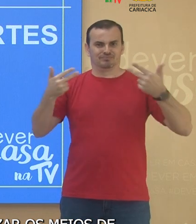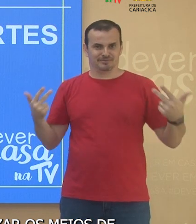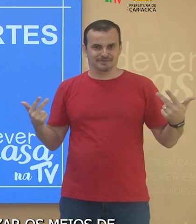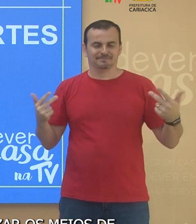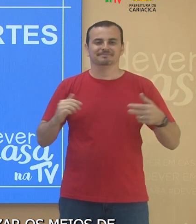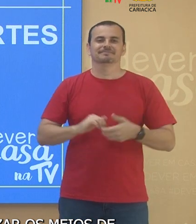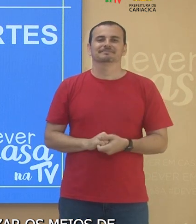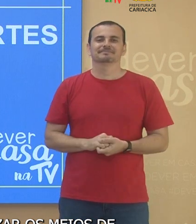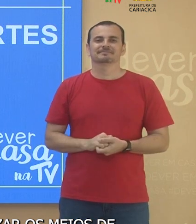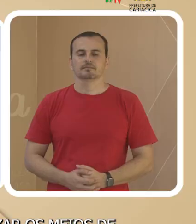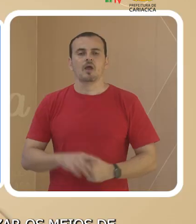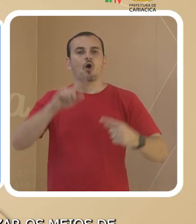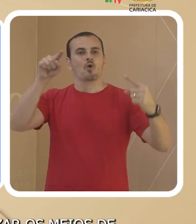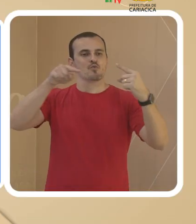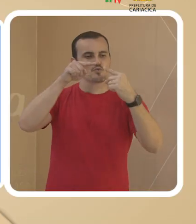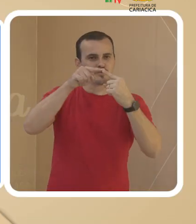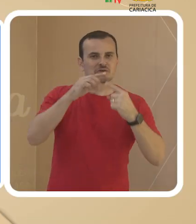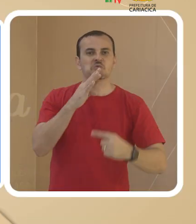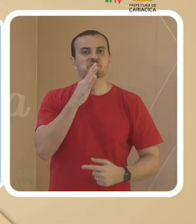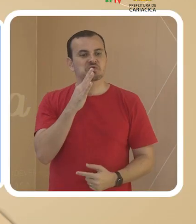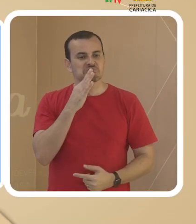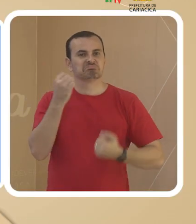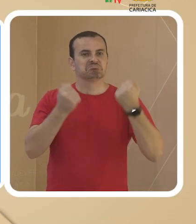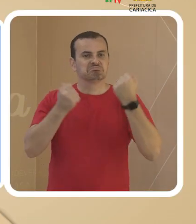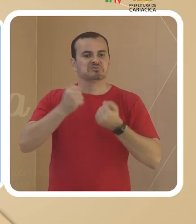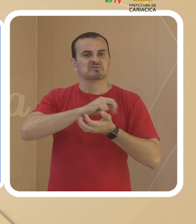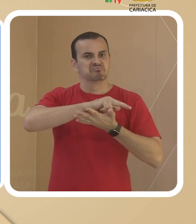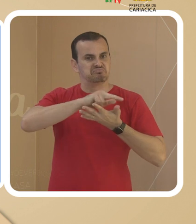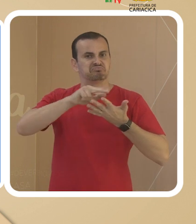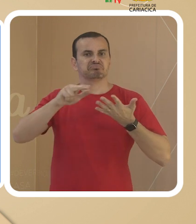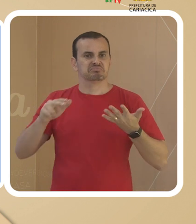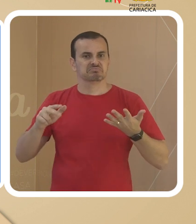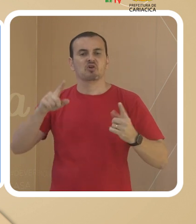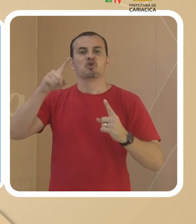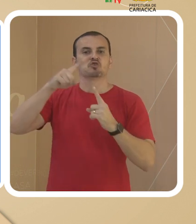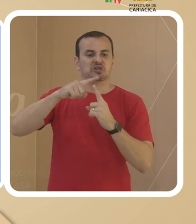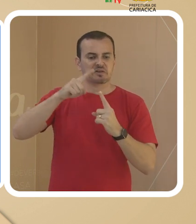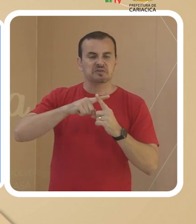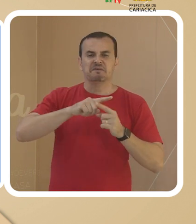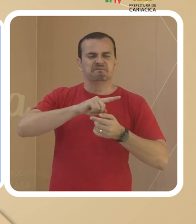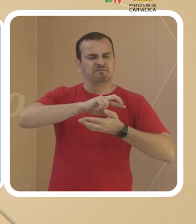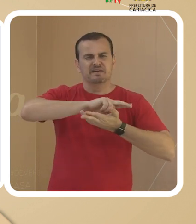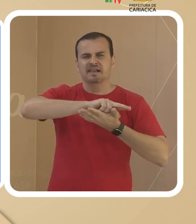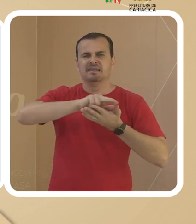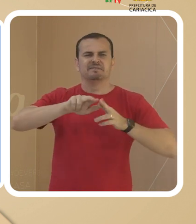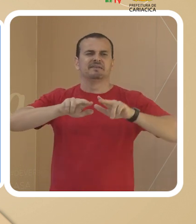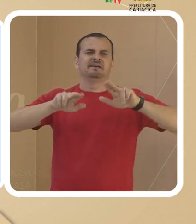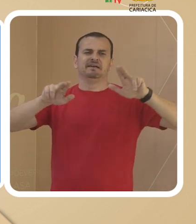meios de transporte. O objetivo dessa oficina é conhecer os diferentes